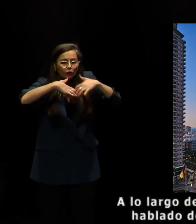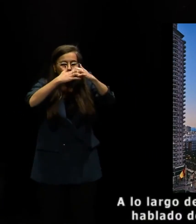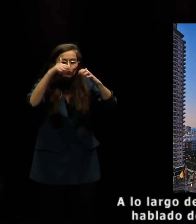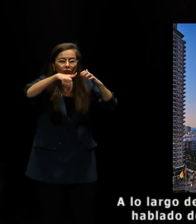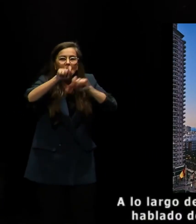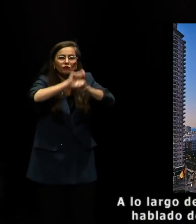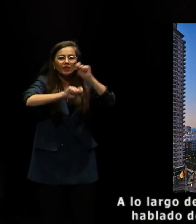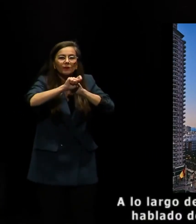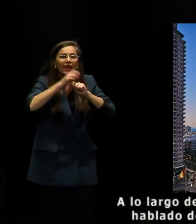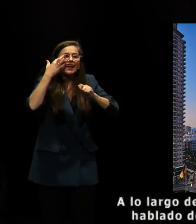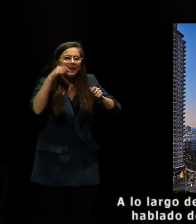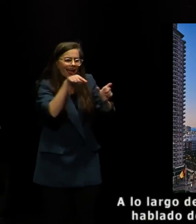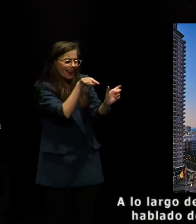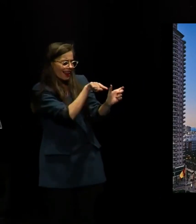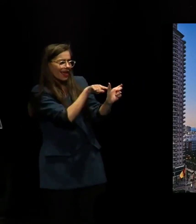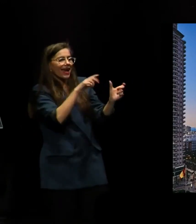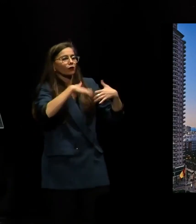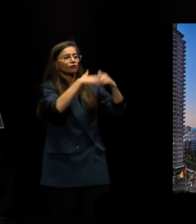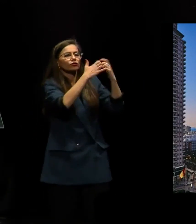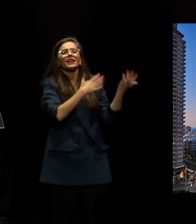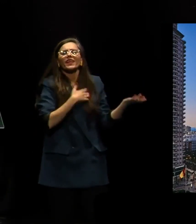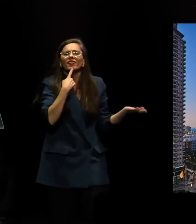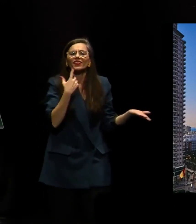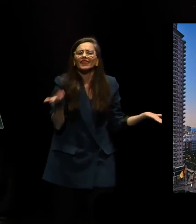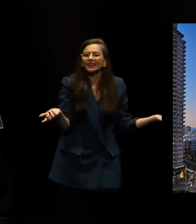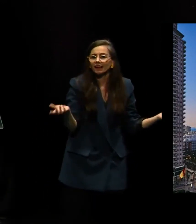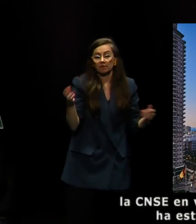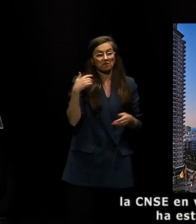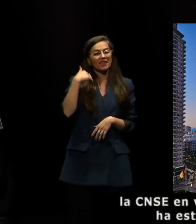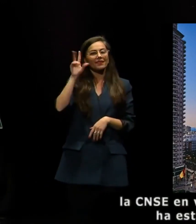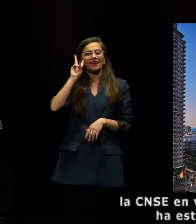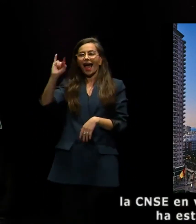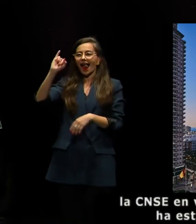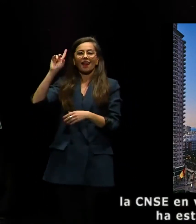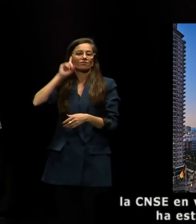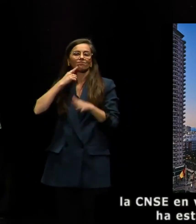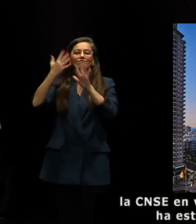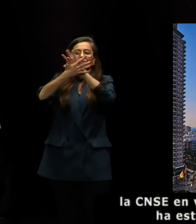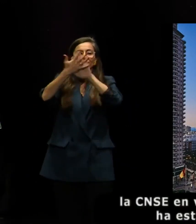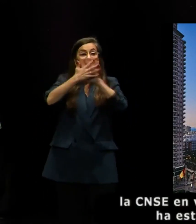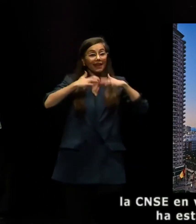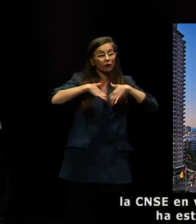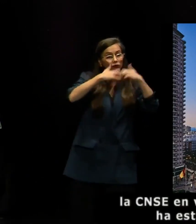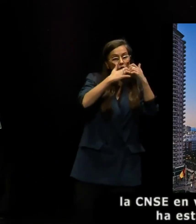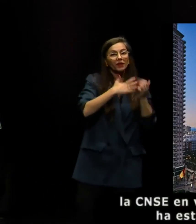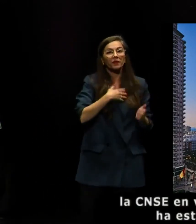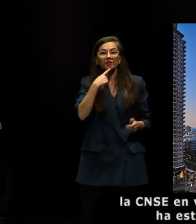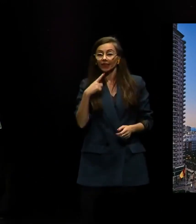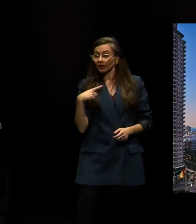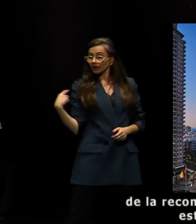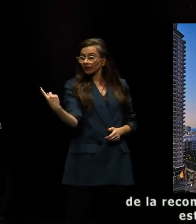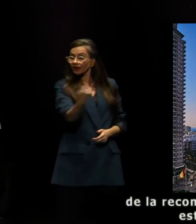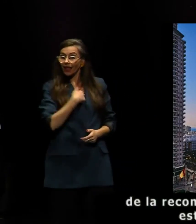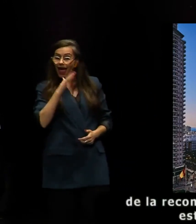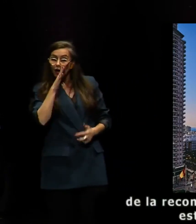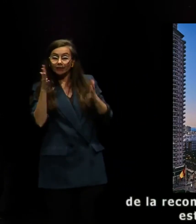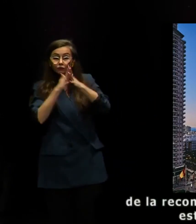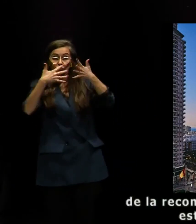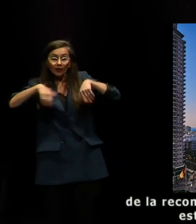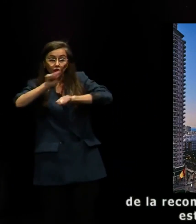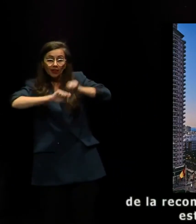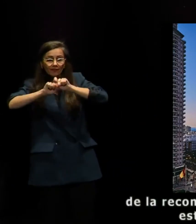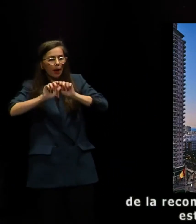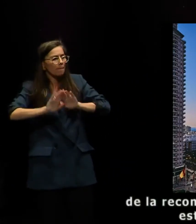hablando de la reconstrucción, pero cuando hablamos de reconstrucción asociativa, ¿realmente a qué nos estamos refiriendo? Algunas